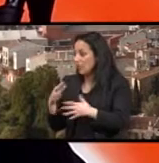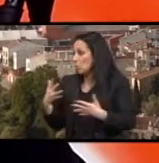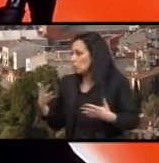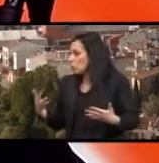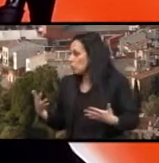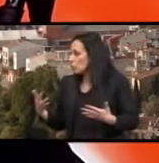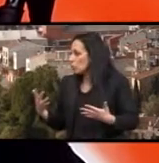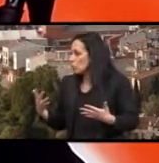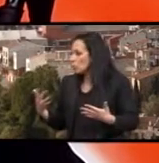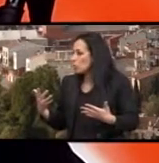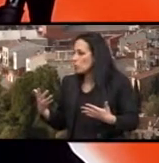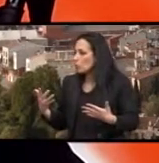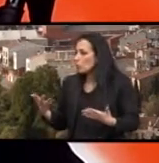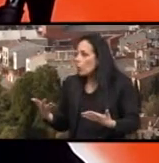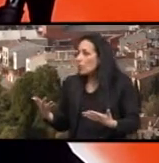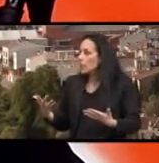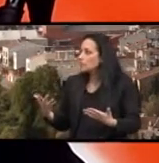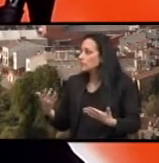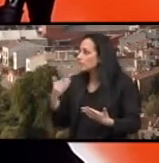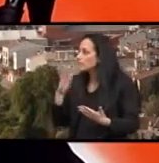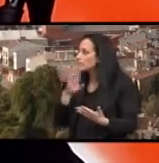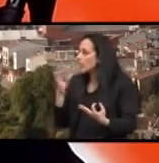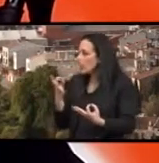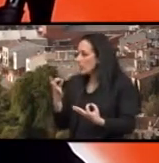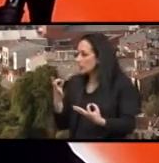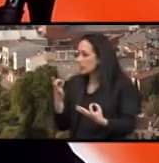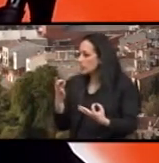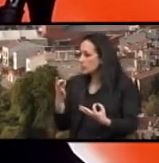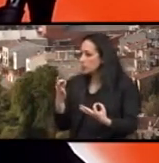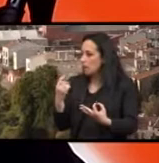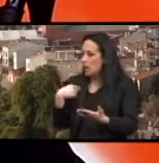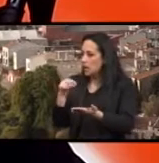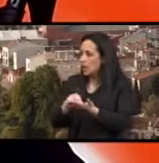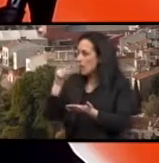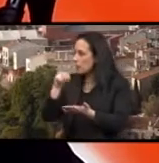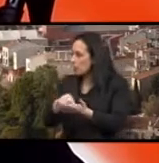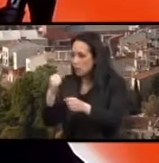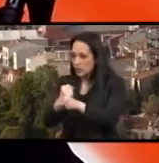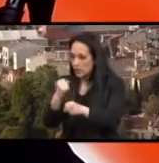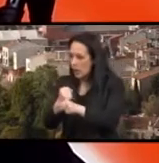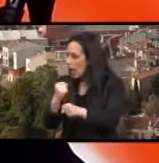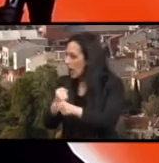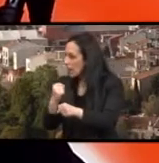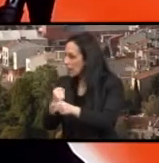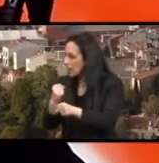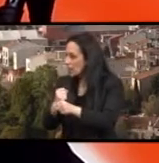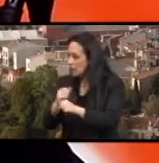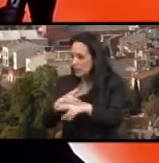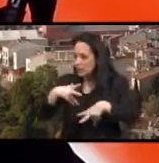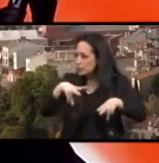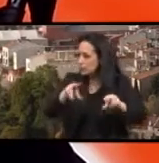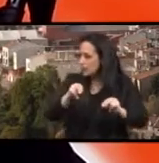se me pugui vindre llavors a mi un retiro que estigui bé, no? Per viure dignament. Sí, no? I jo